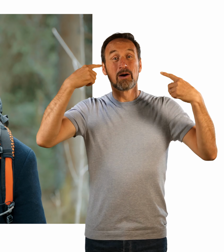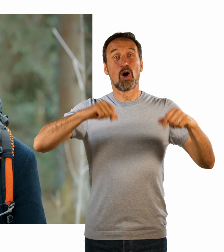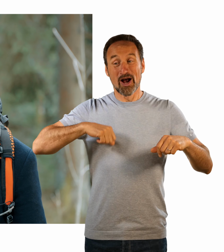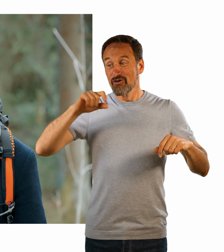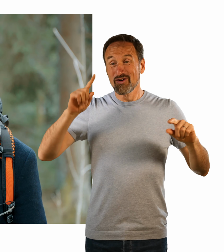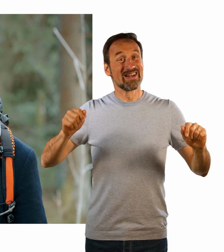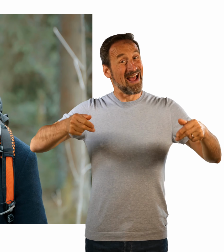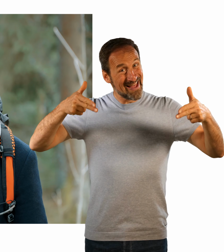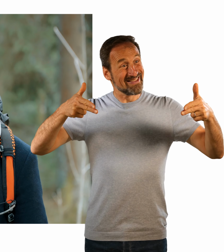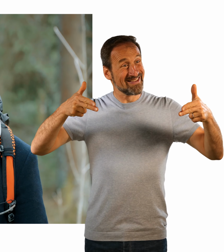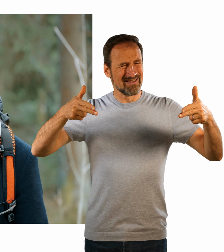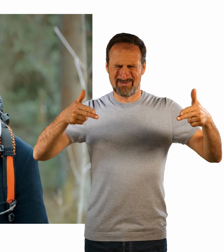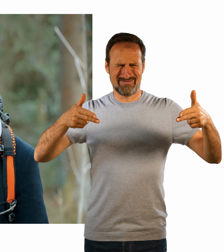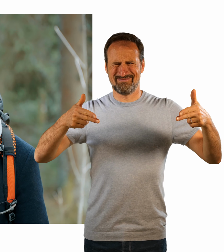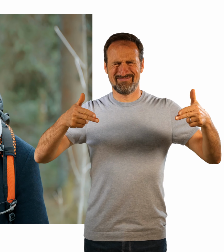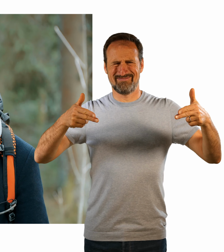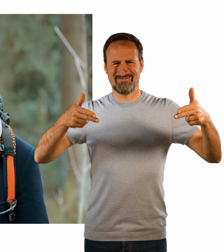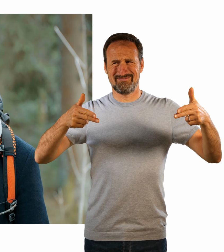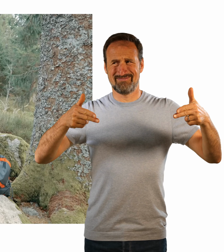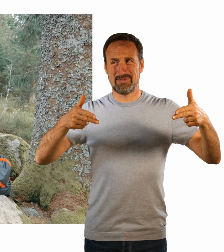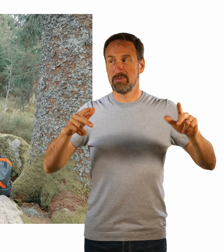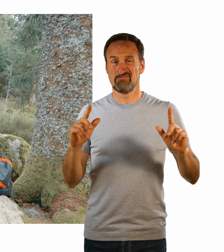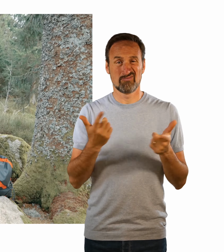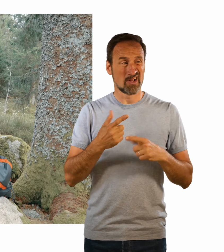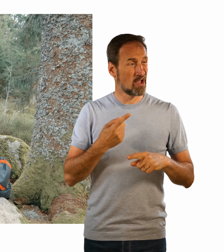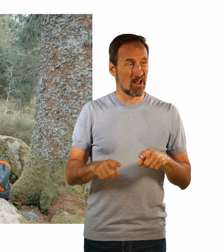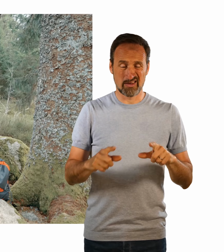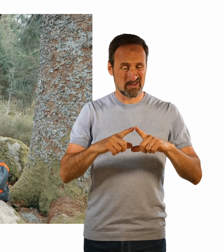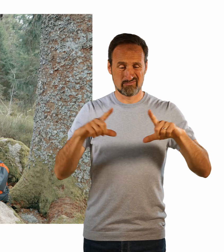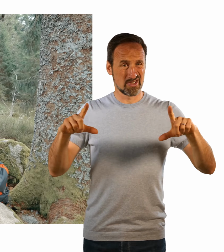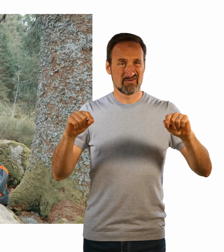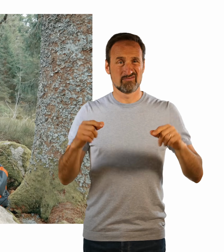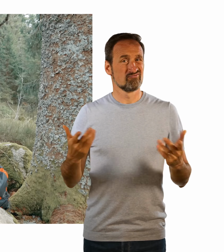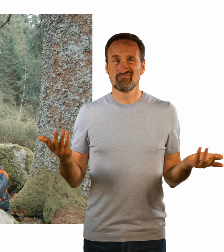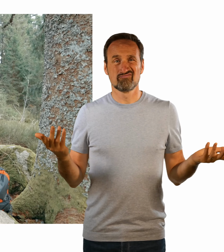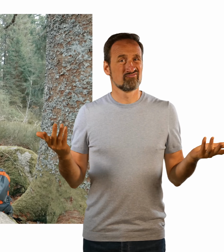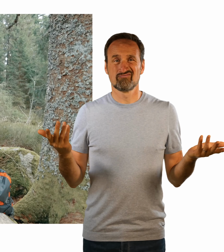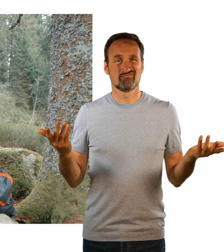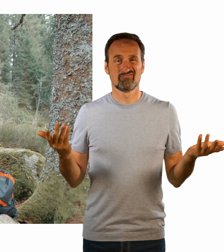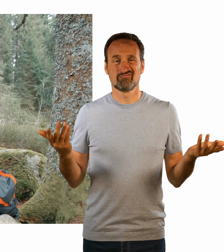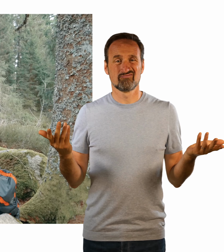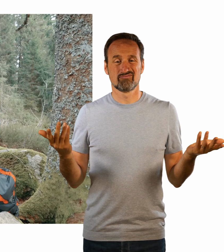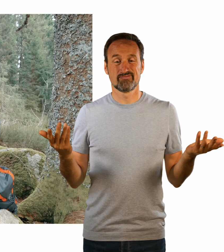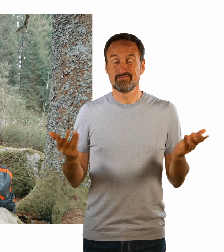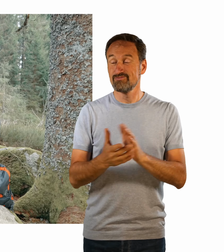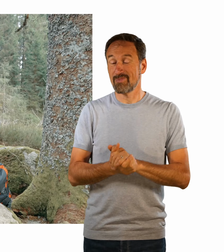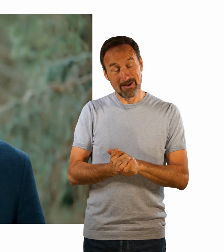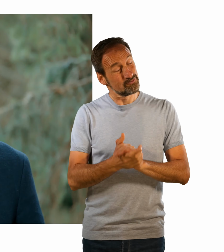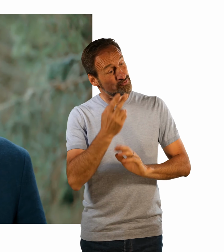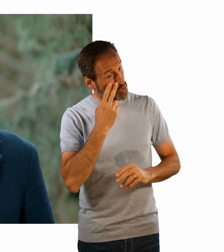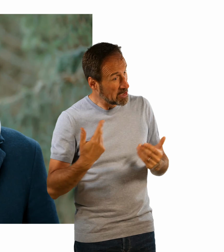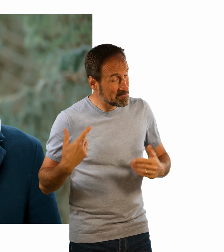Aber nein, da war kein anderer Raumschlag. So, schau mal, da haben wir hier unser Dach.